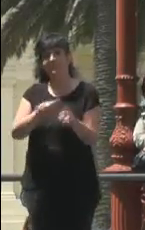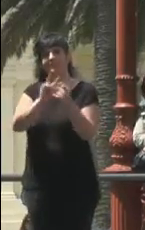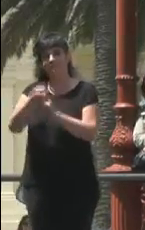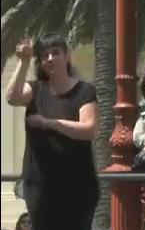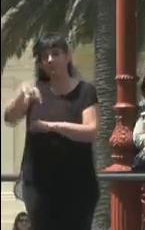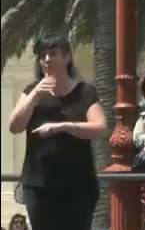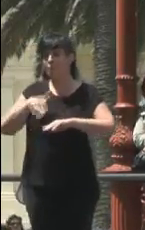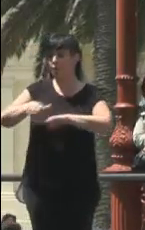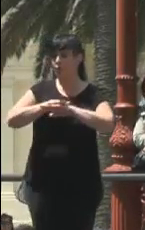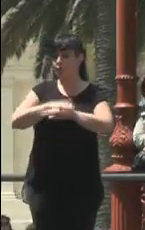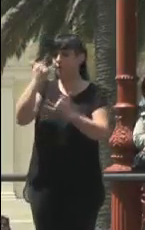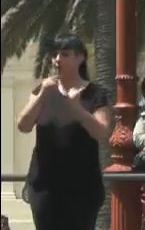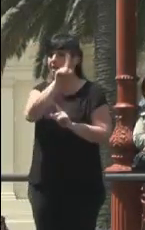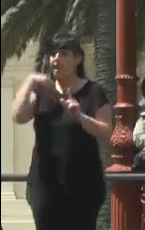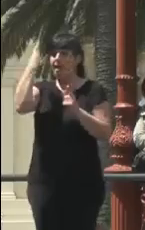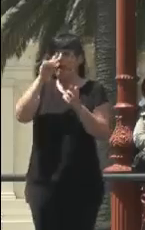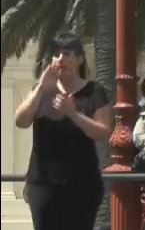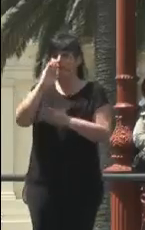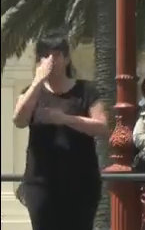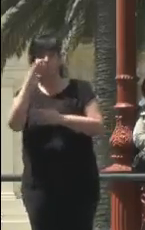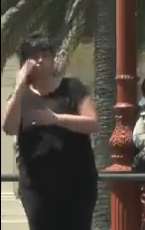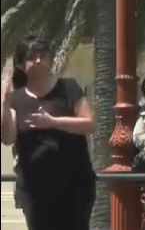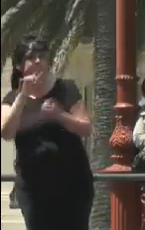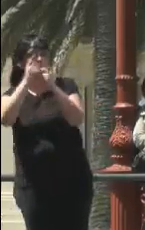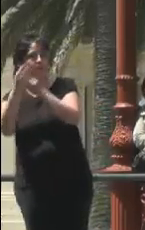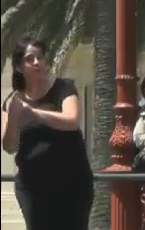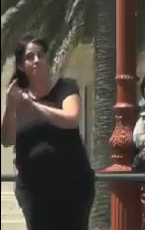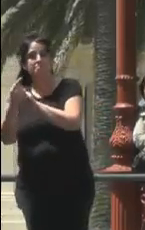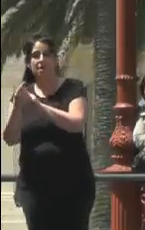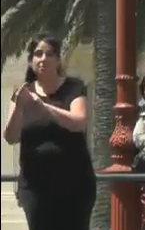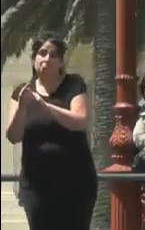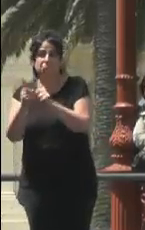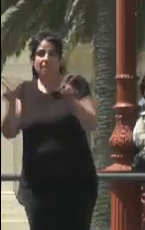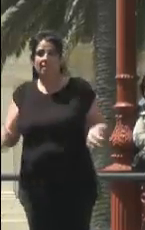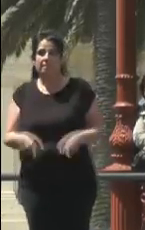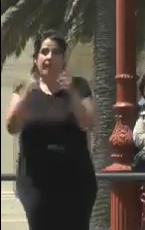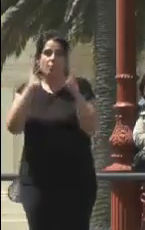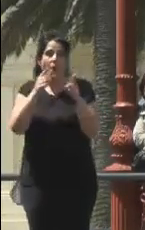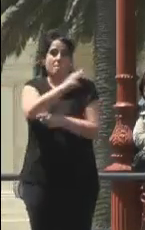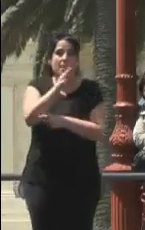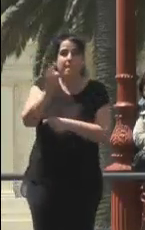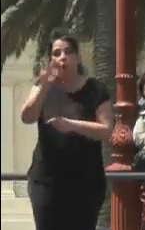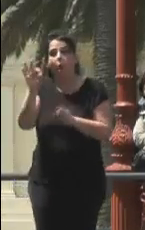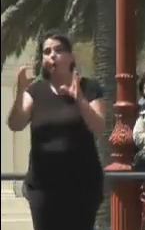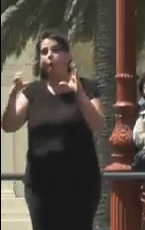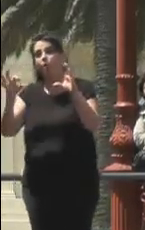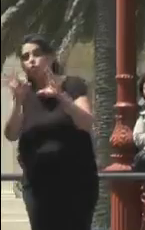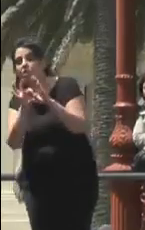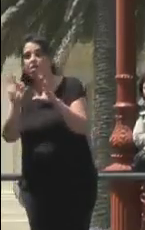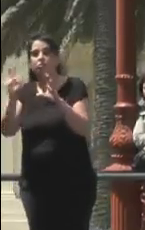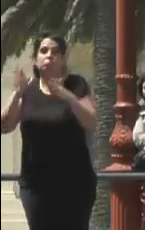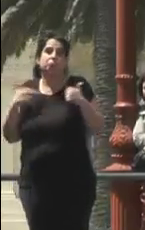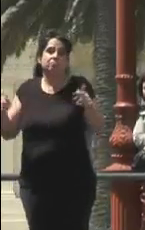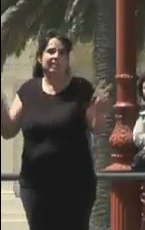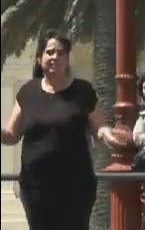cambio de gobierno que cambie las caras para aplicar la misma política del Partido Popular, se llame Partido Popular, Albert Rivera o el programa de Ciudadanos. Nosotros queremos